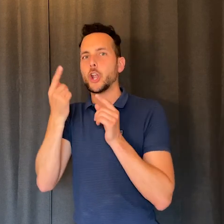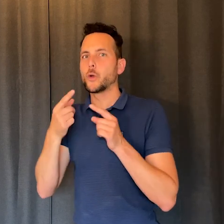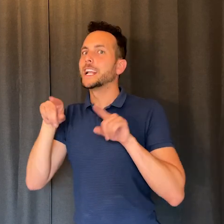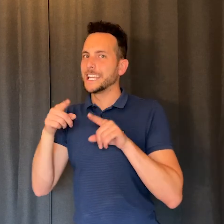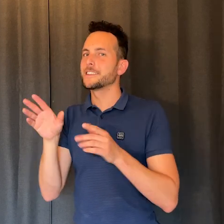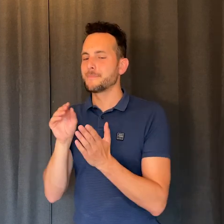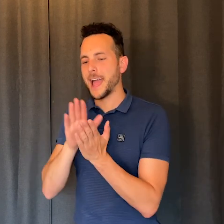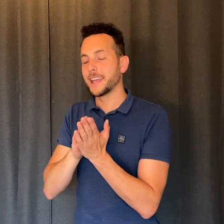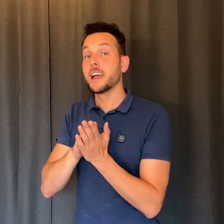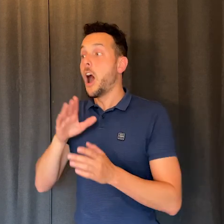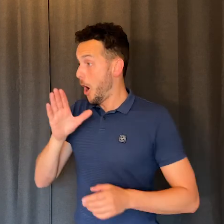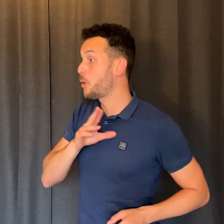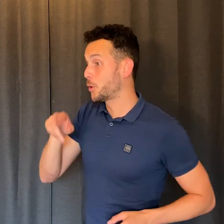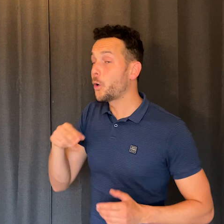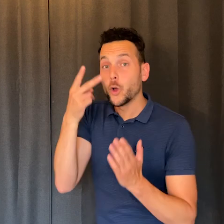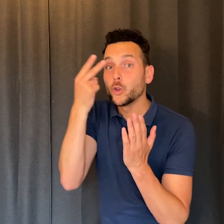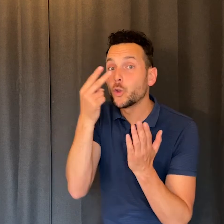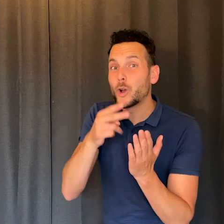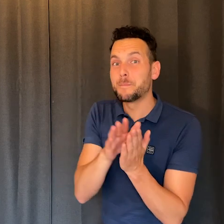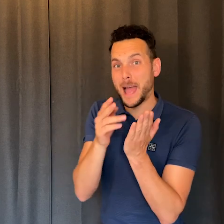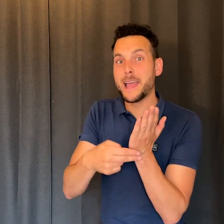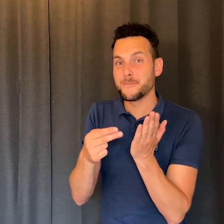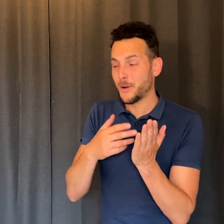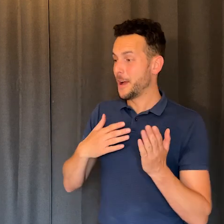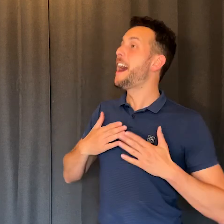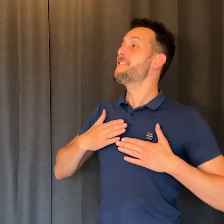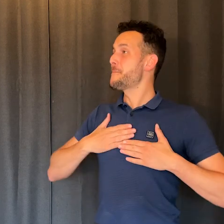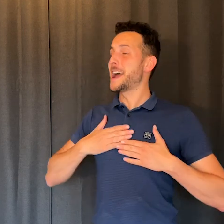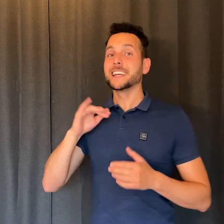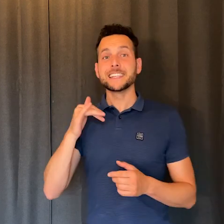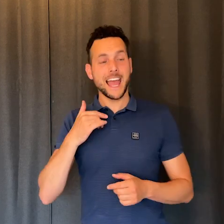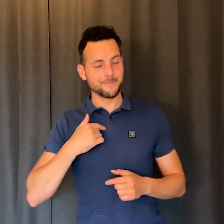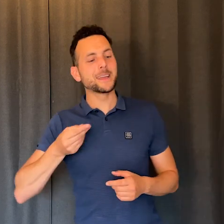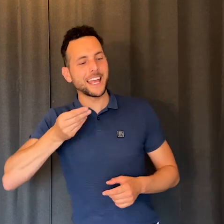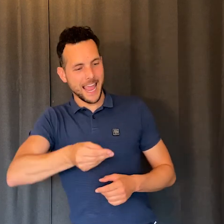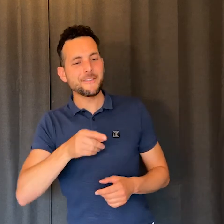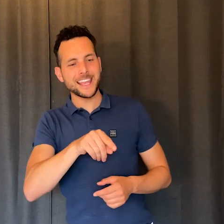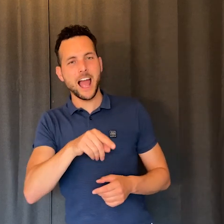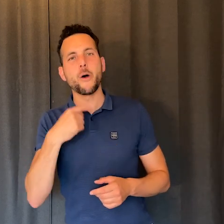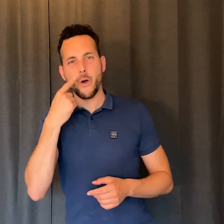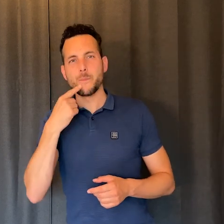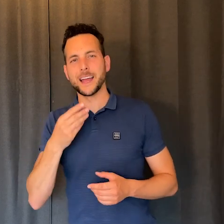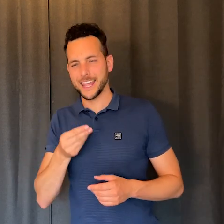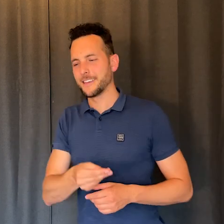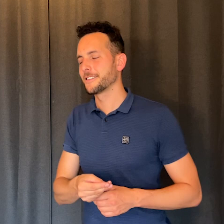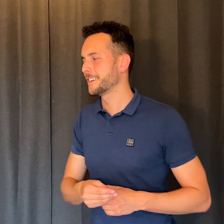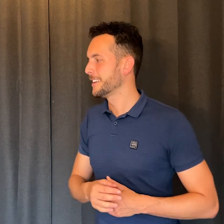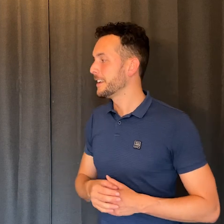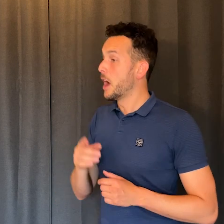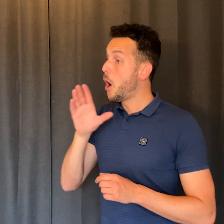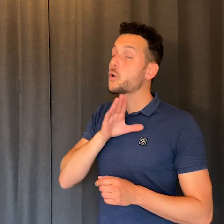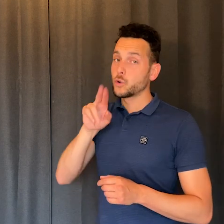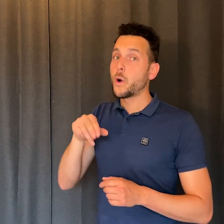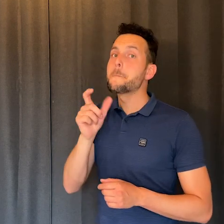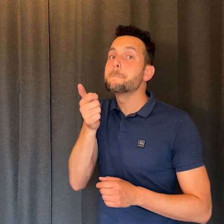ja, natuurlijk, de zoekbijbel. Ja, die is van mij. Ja, die heb ik gegeven aan jou. Ja, dat klopt. Ja. De zoekbijbel van Olly. Oh, en we hebben ook nog een mooie mini-bijbel. Die